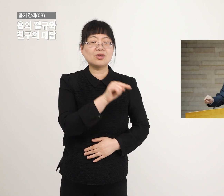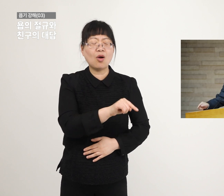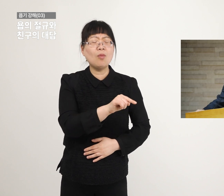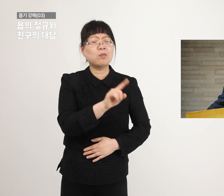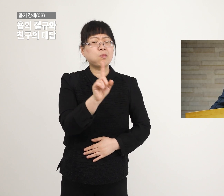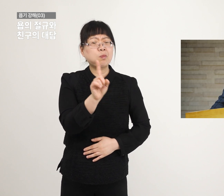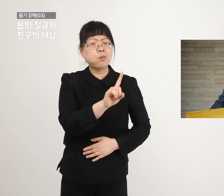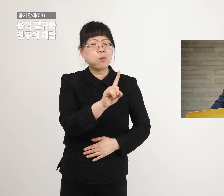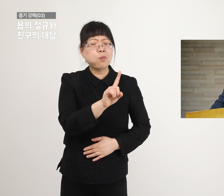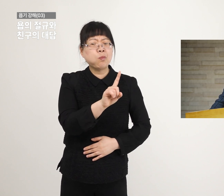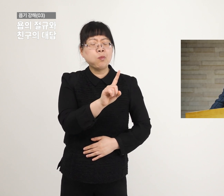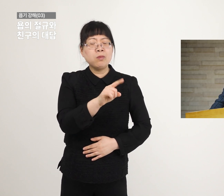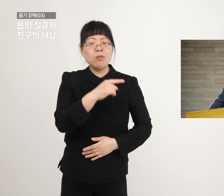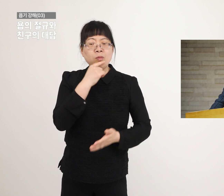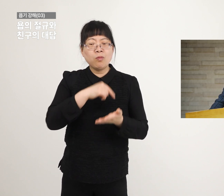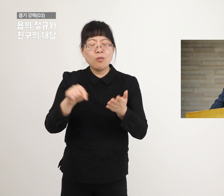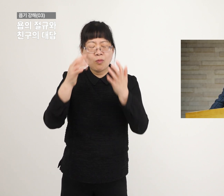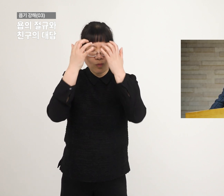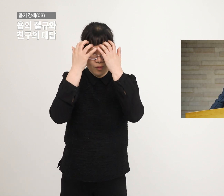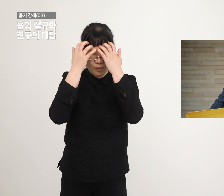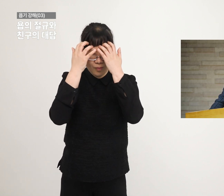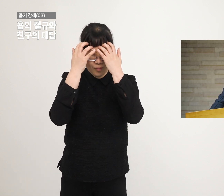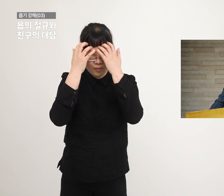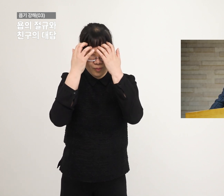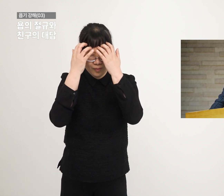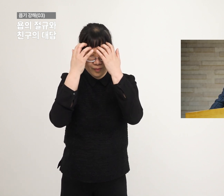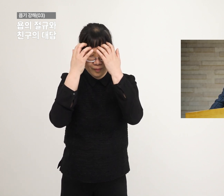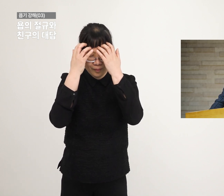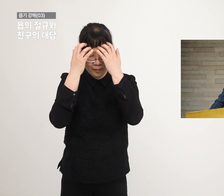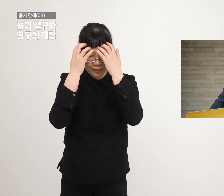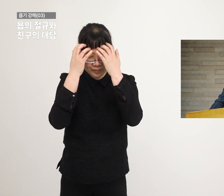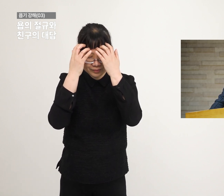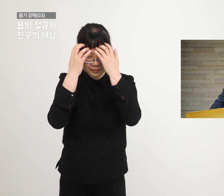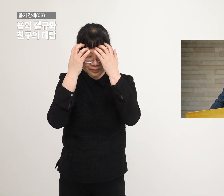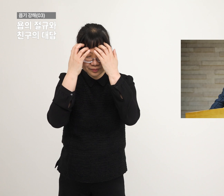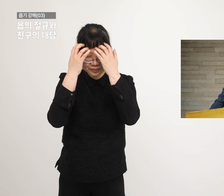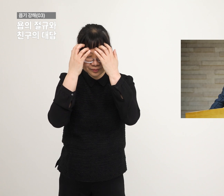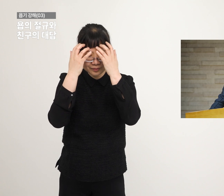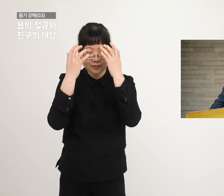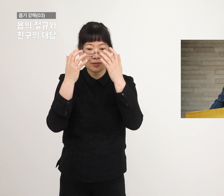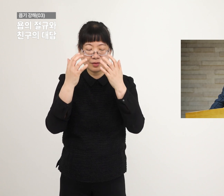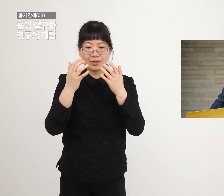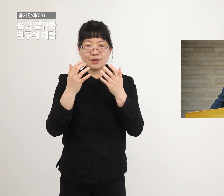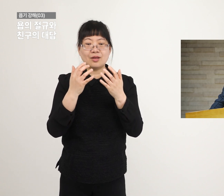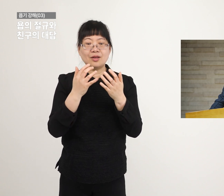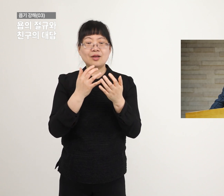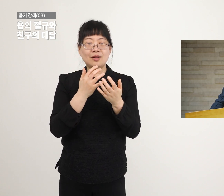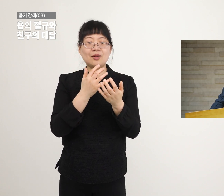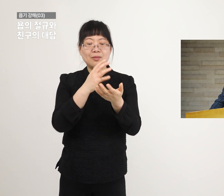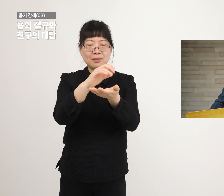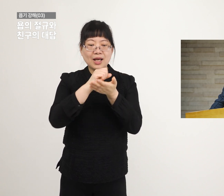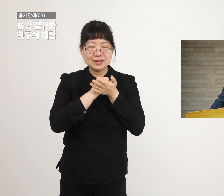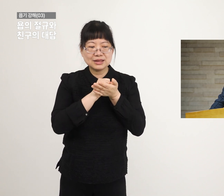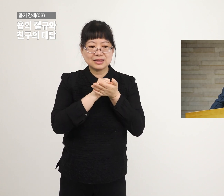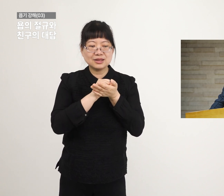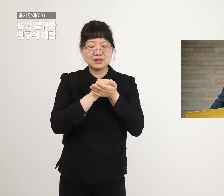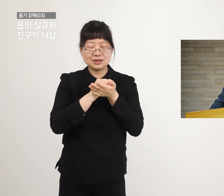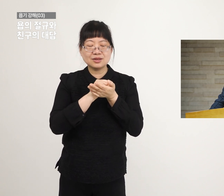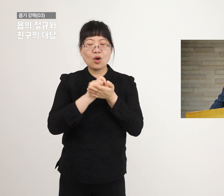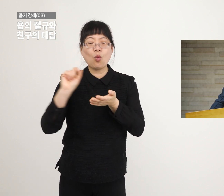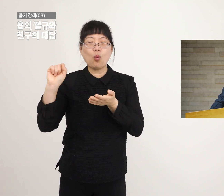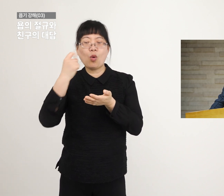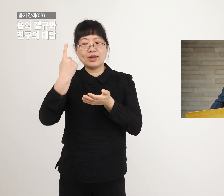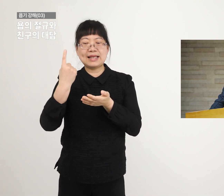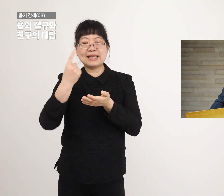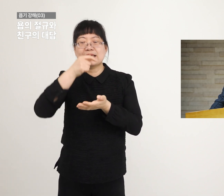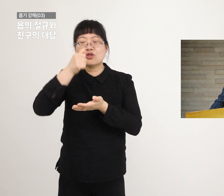뭔가 이런 재난을 거둘 만한 이런 고통의 열매를 거둘 만한 뭔가를 네가 뿌렸기 때문에 이러는